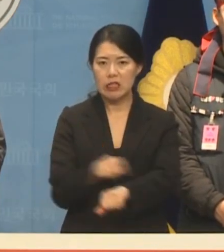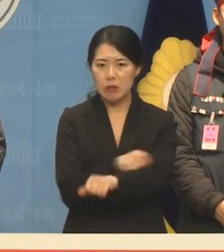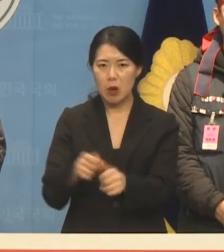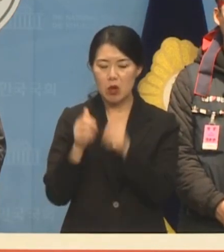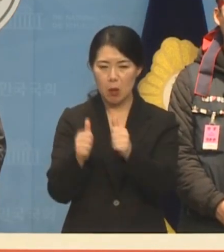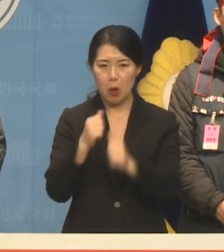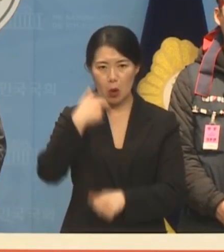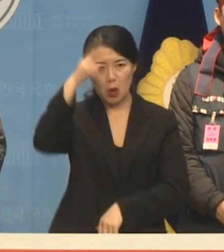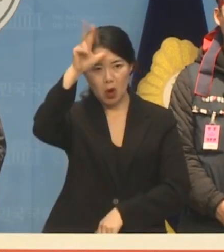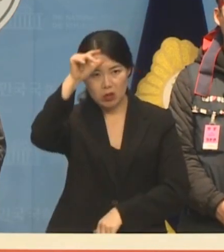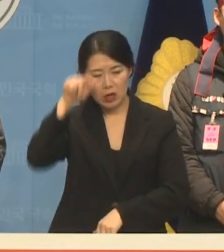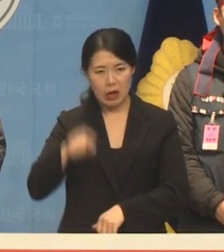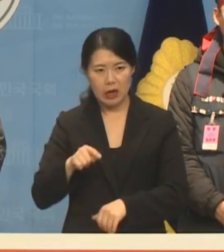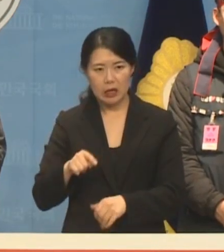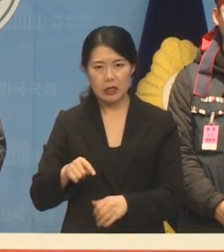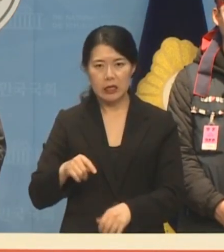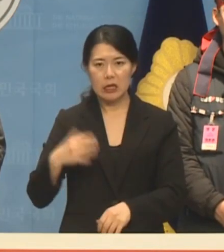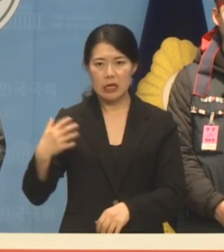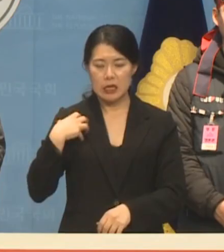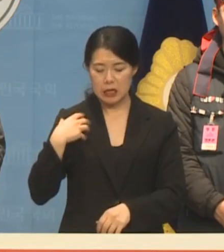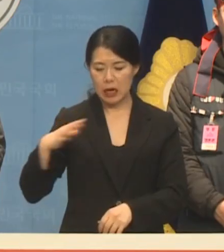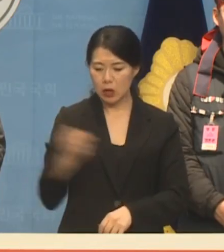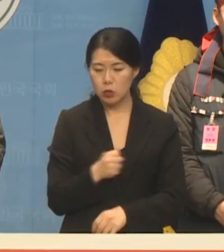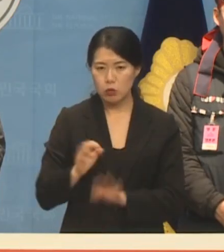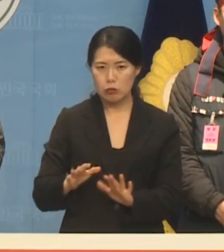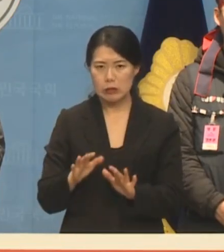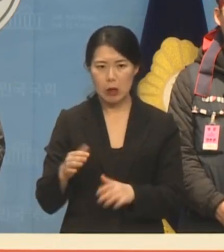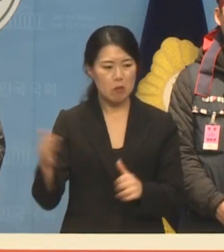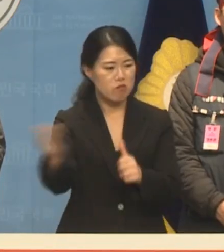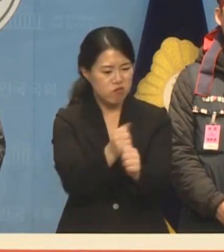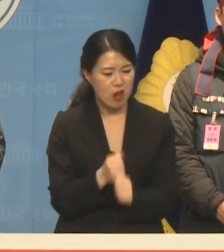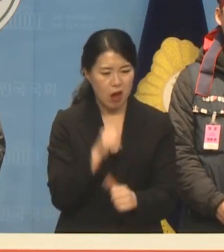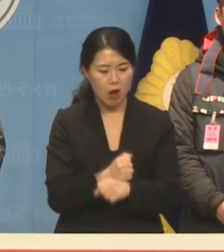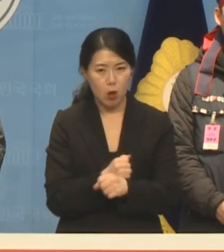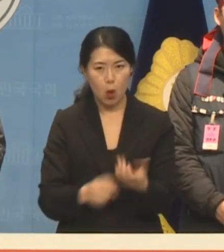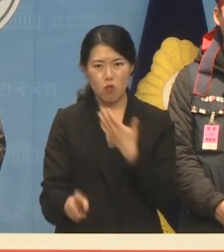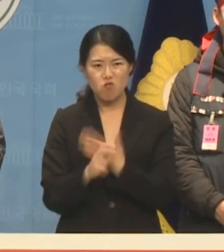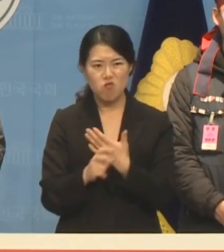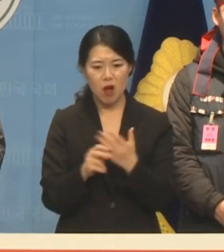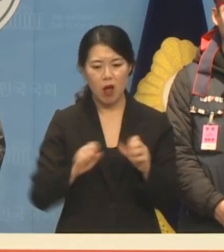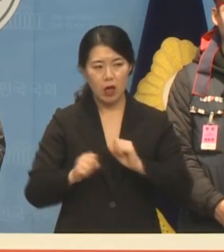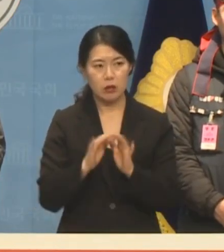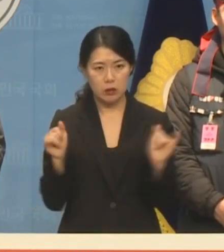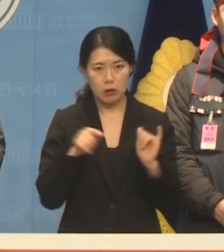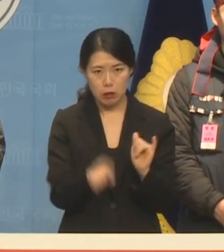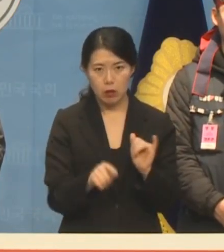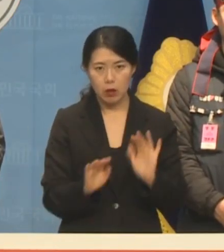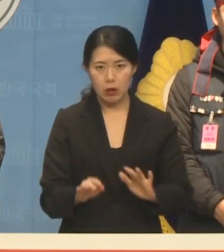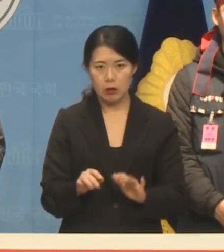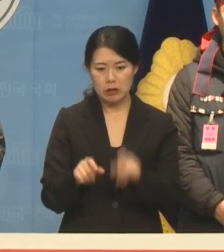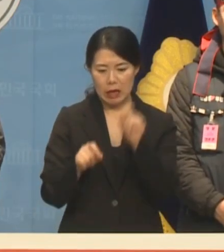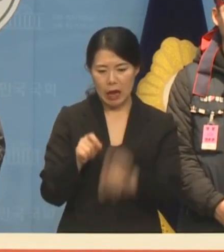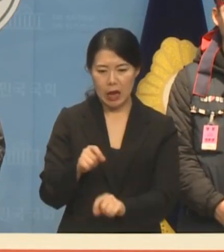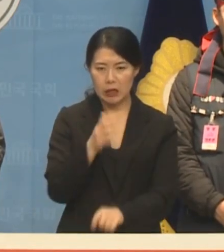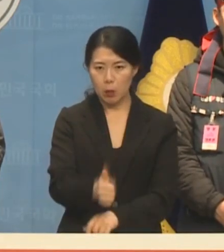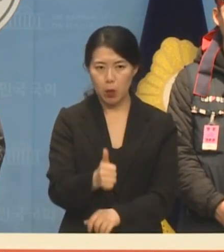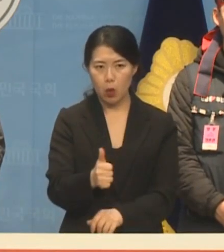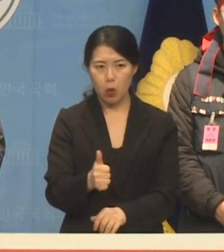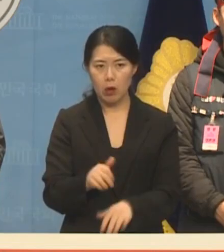특별사법경찰관이라는 직책으로 현장에서 끌어내거나 불법 행위자로 하여 하청업체 대표를